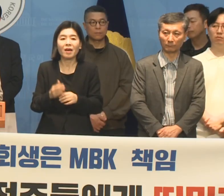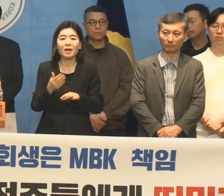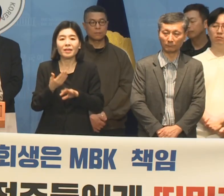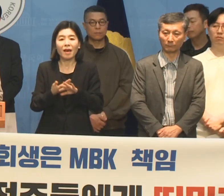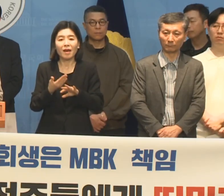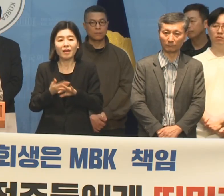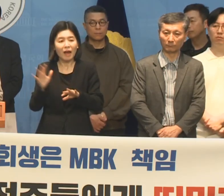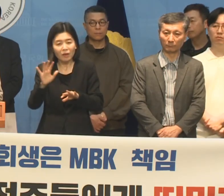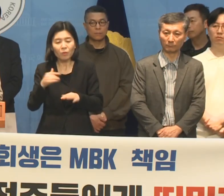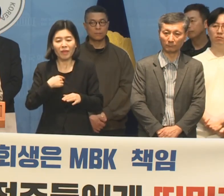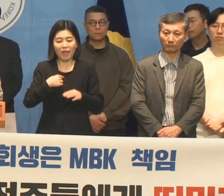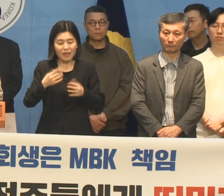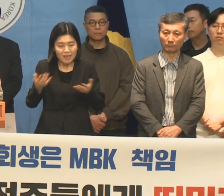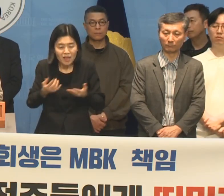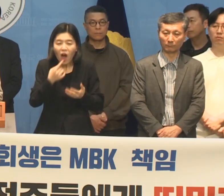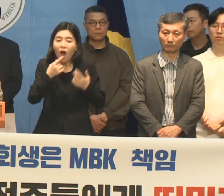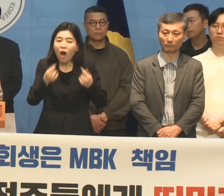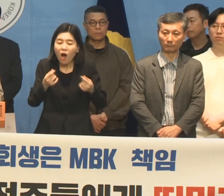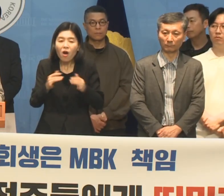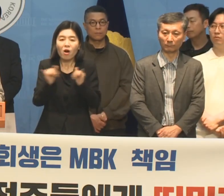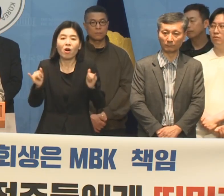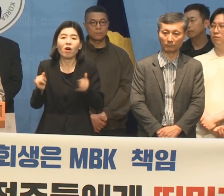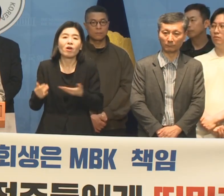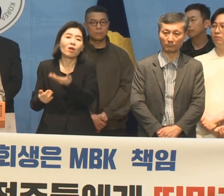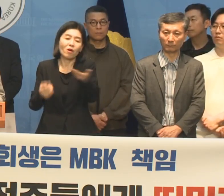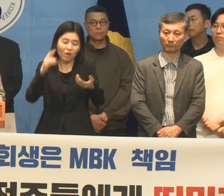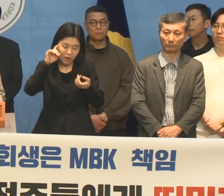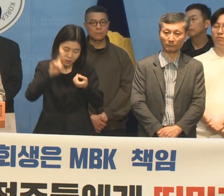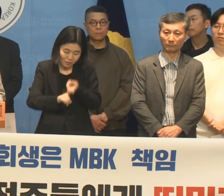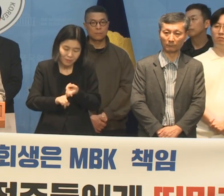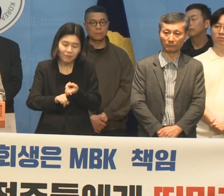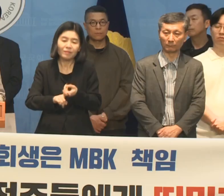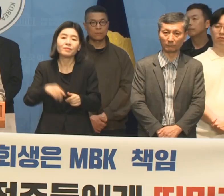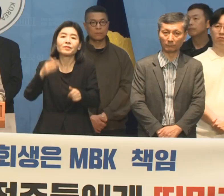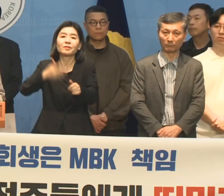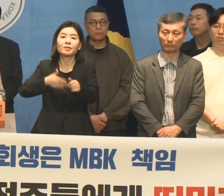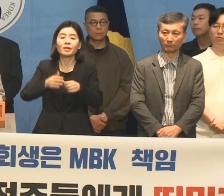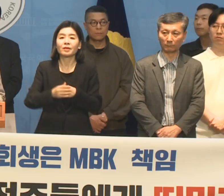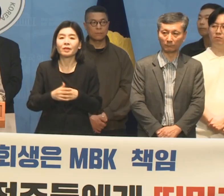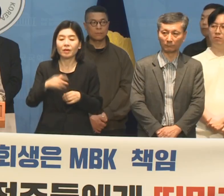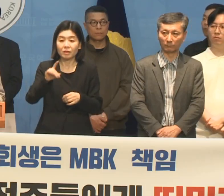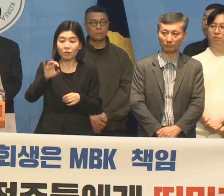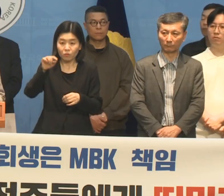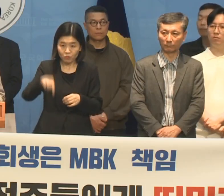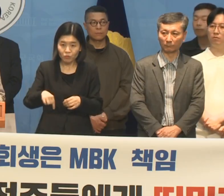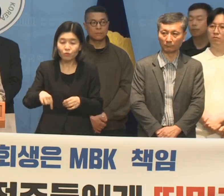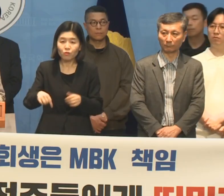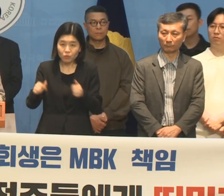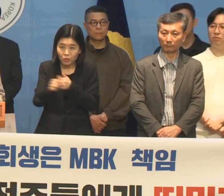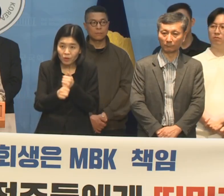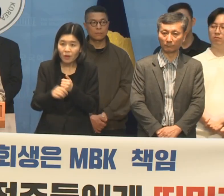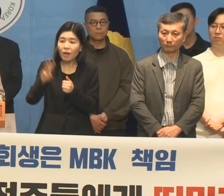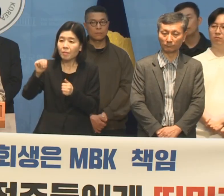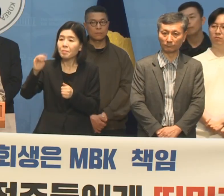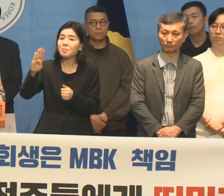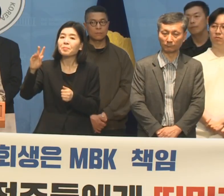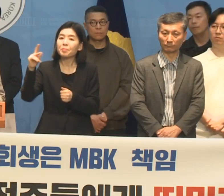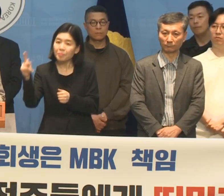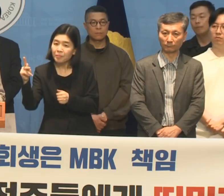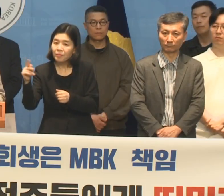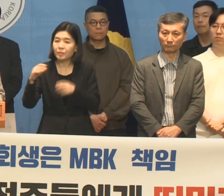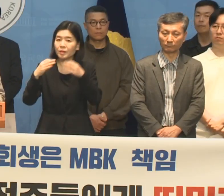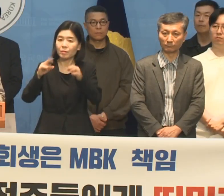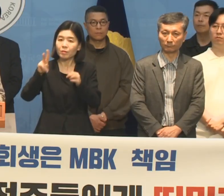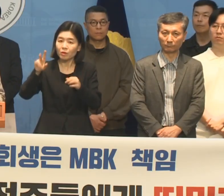생각하시고 국민 여러분들께서도 관심 부탁드리겠습니다. 그리고 저희 정무위원회에서도 MBK 파트너스 김병주 회장에